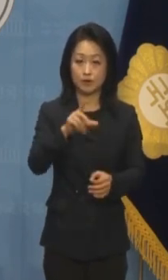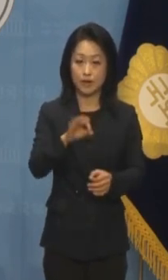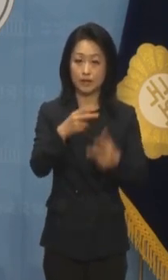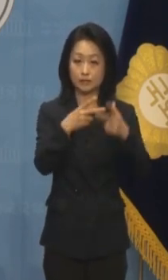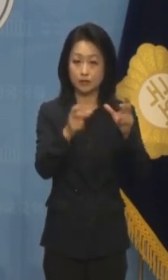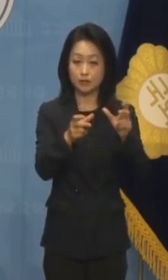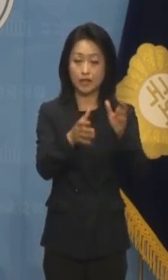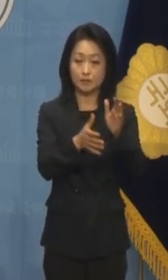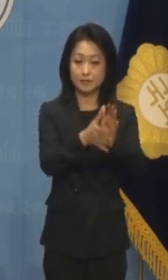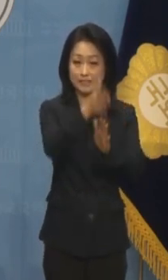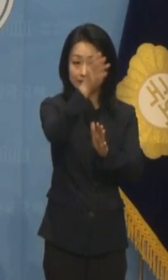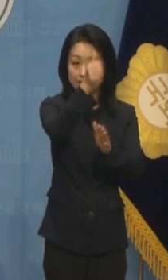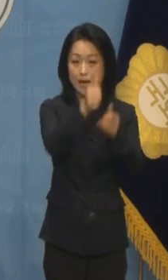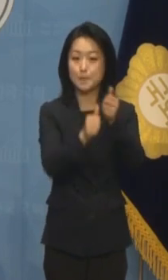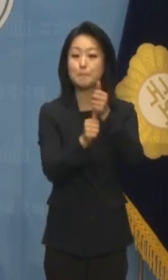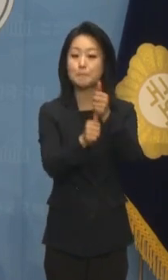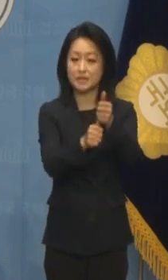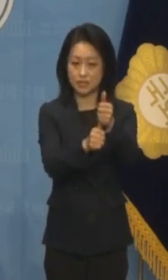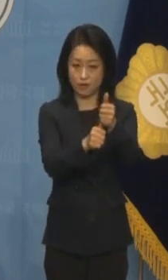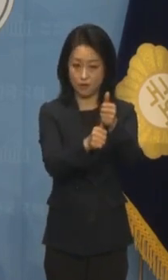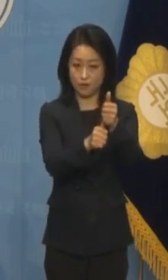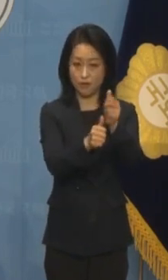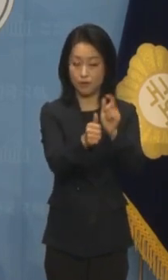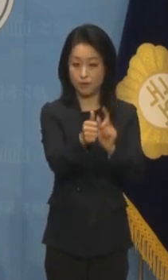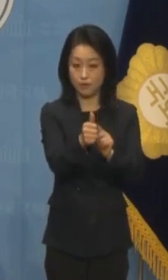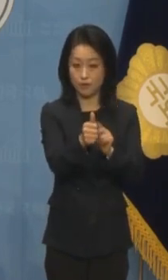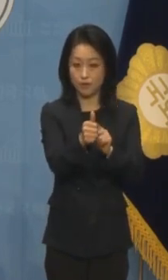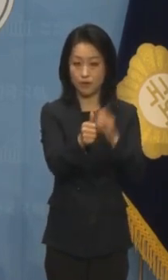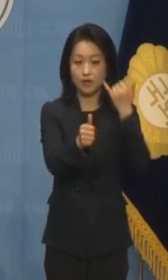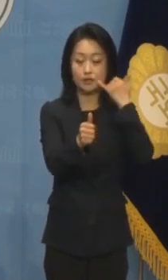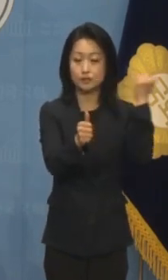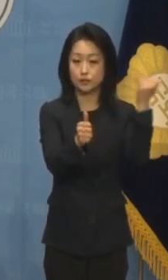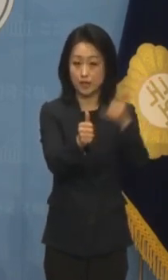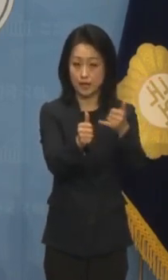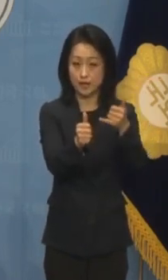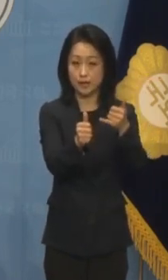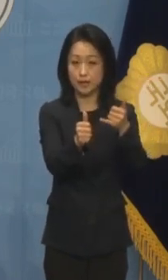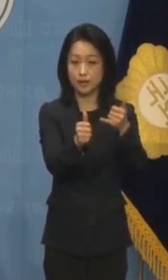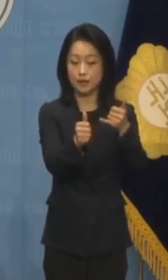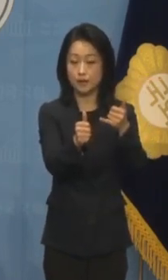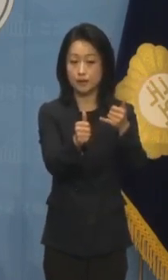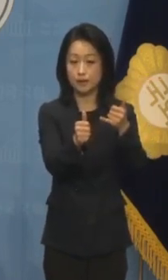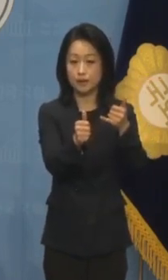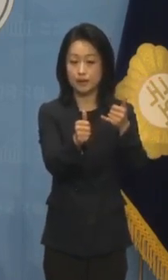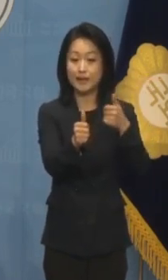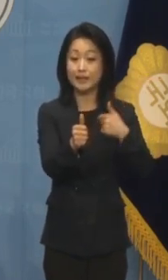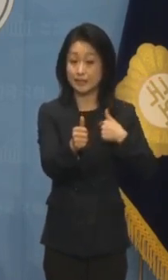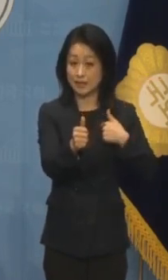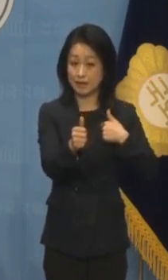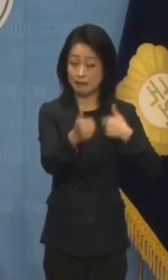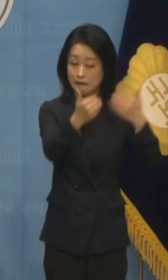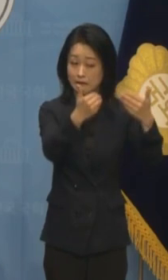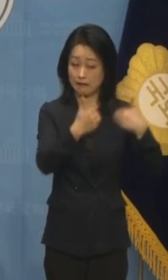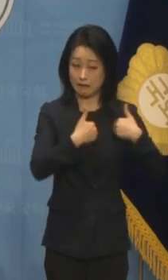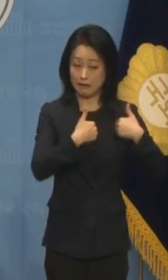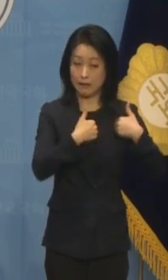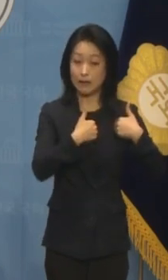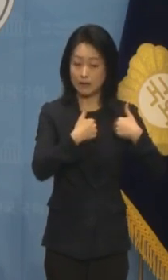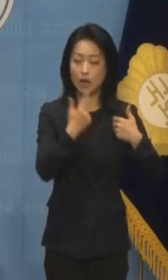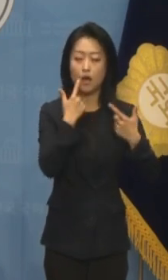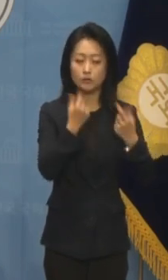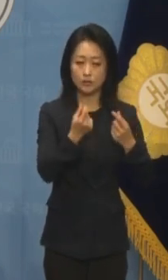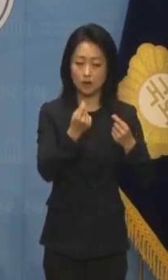성남시장의 당시 비서였던 김모 씨에게 전화를 걸어서 내가 타겟이었던 걸로 얘기를 좀